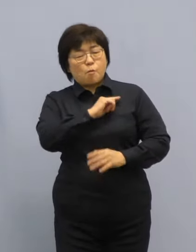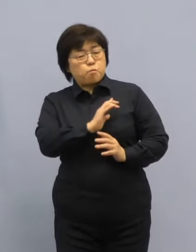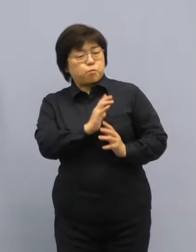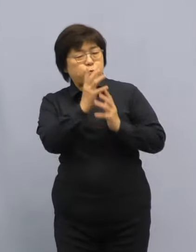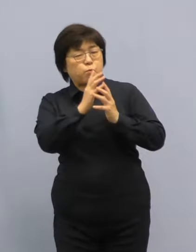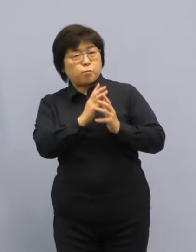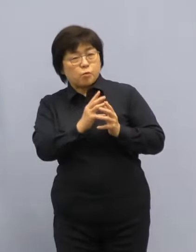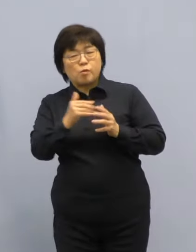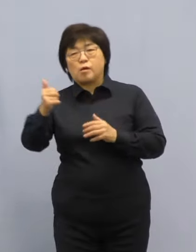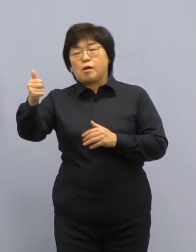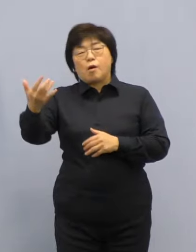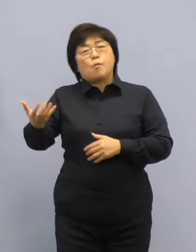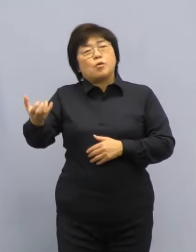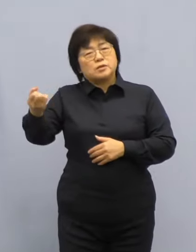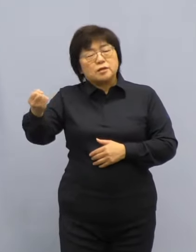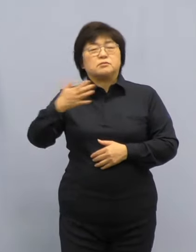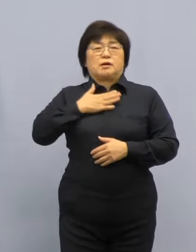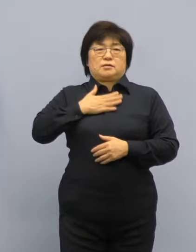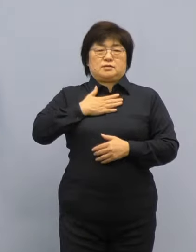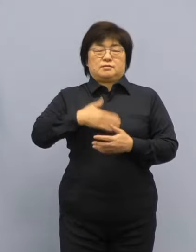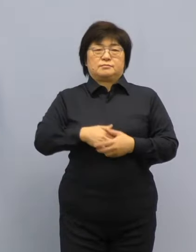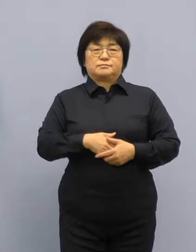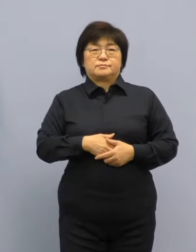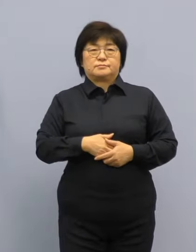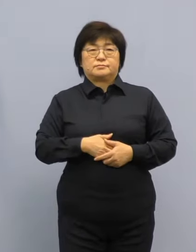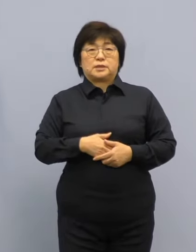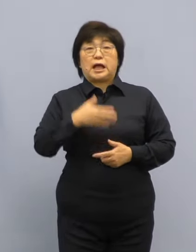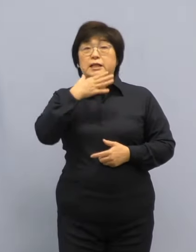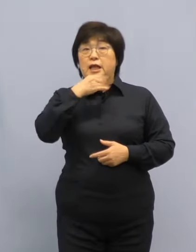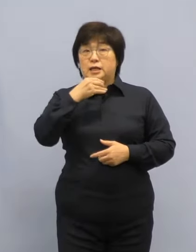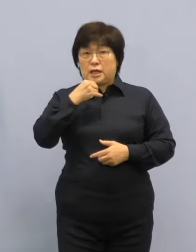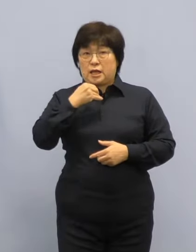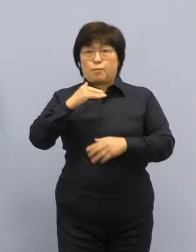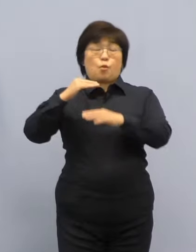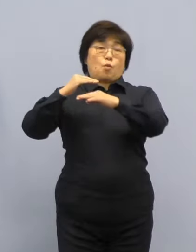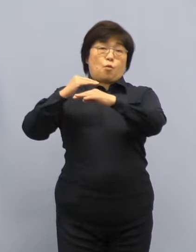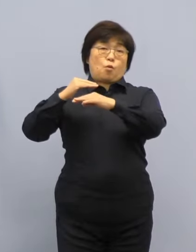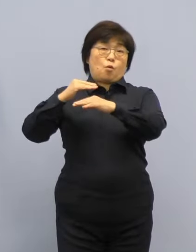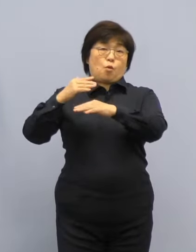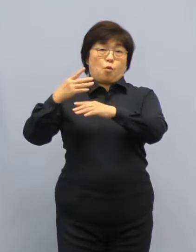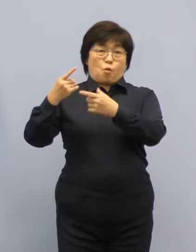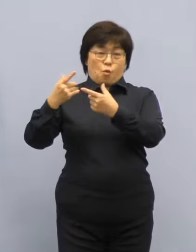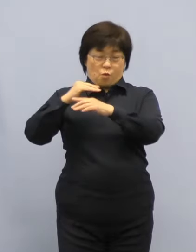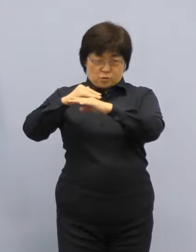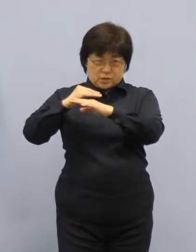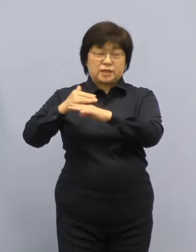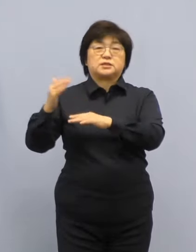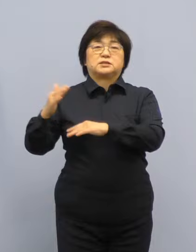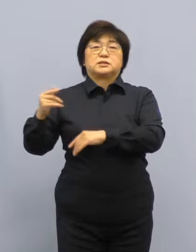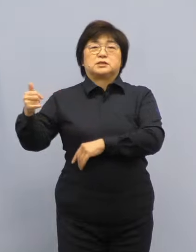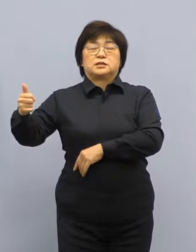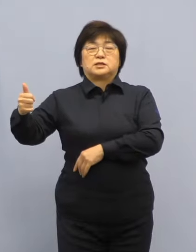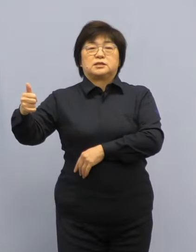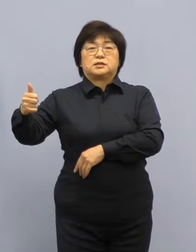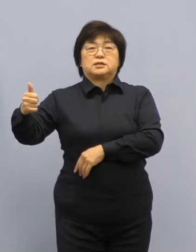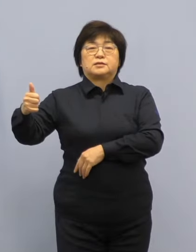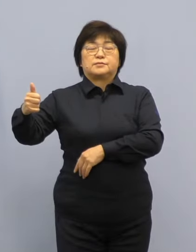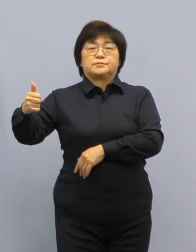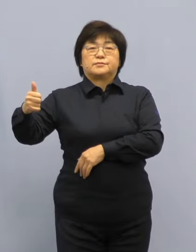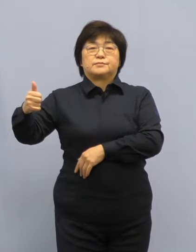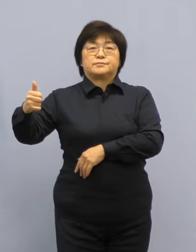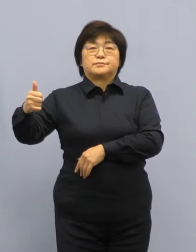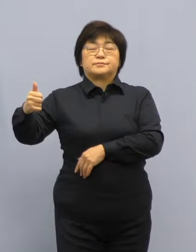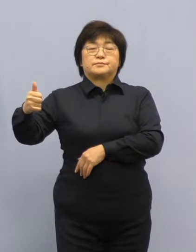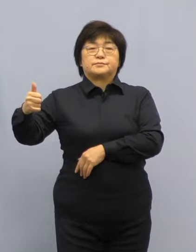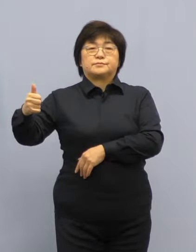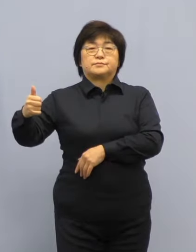頃からお持ちでございました。同年代、同じ学年でございます、同年代の方ということ、先